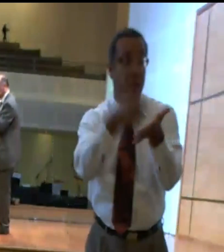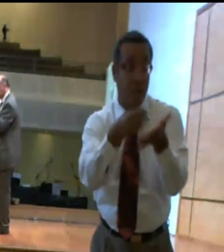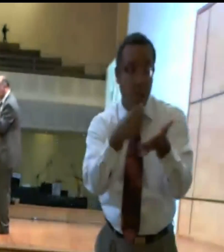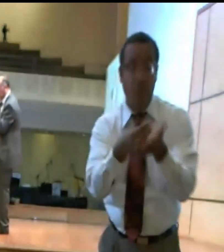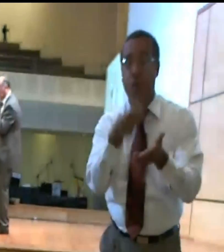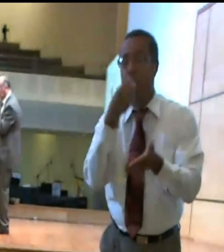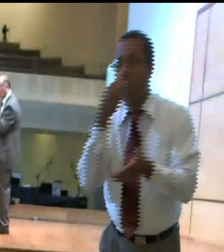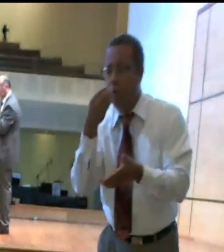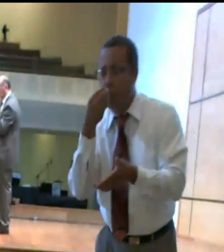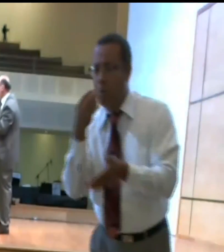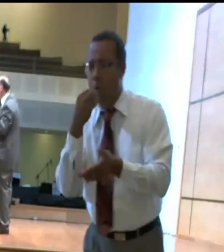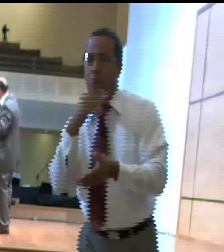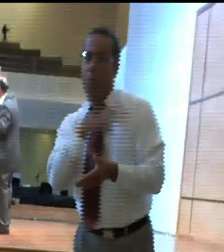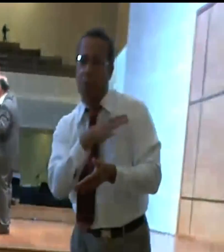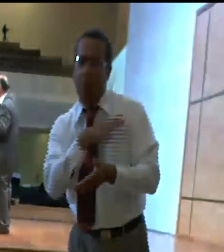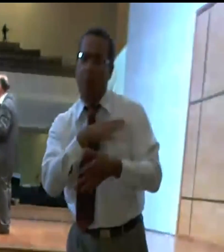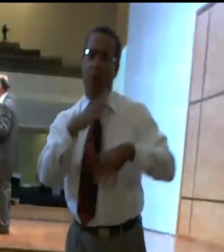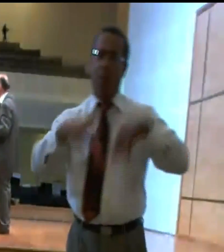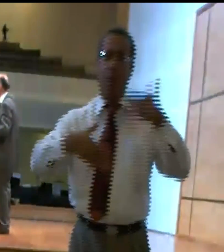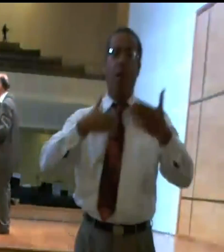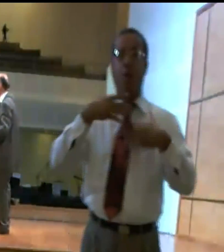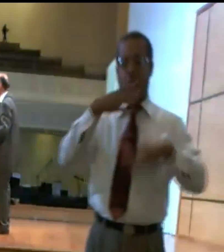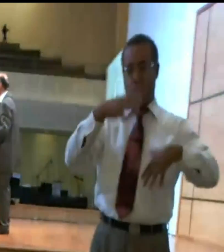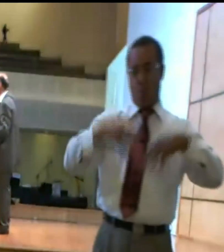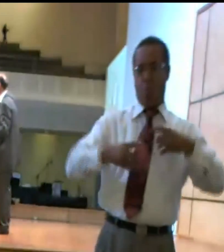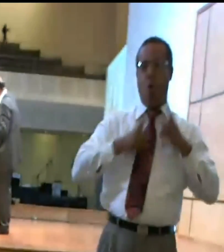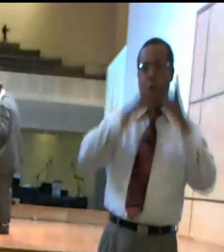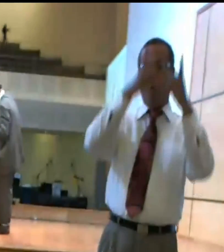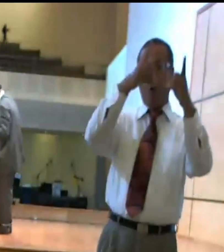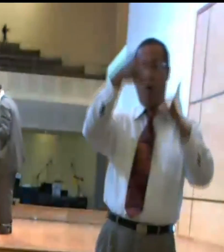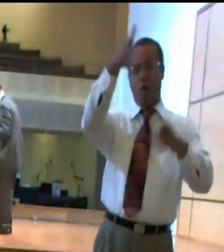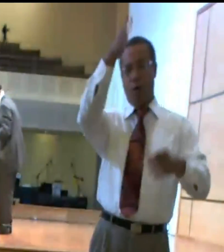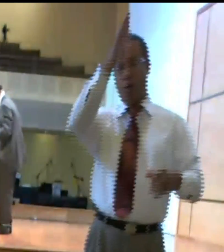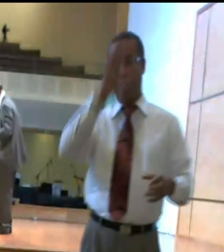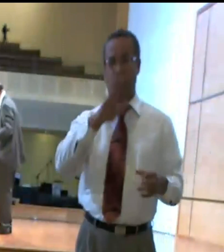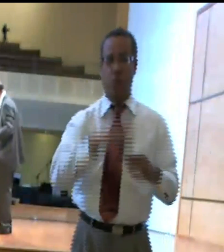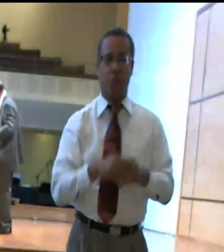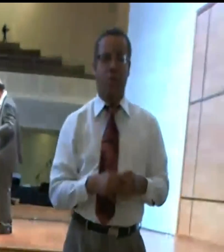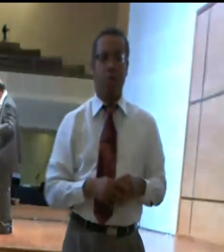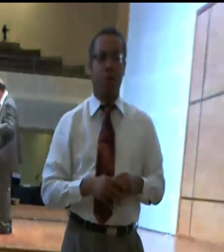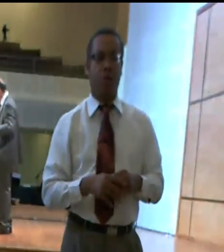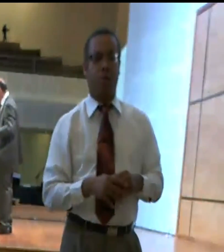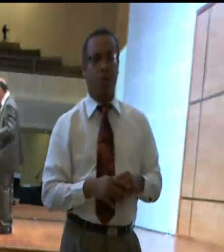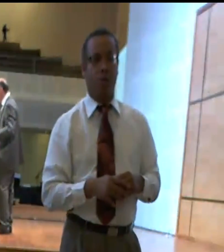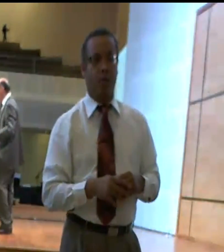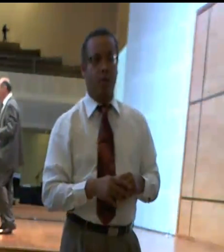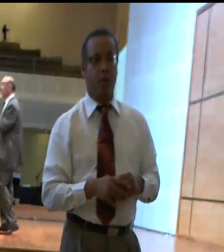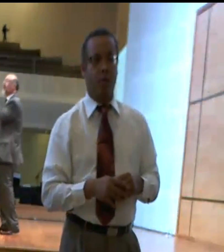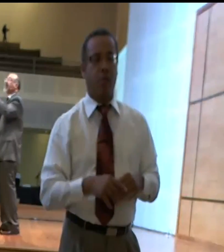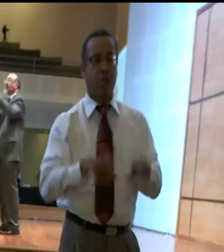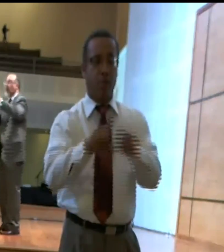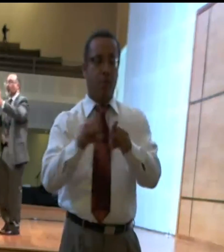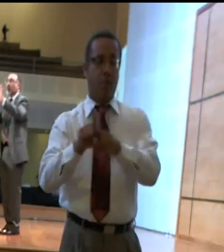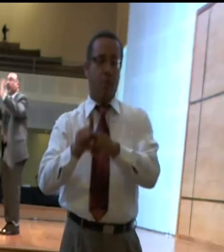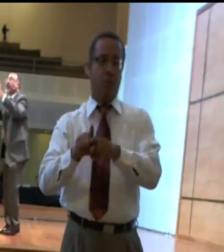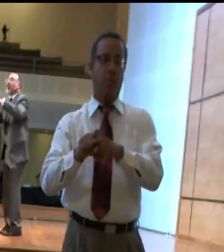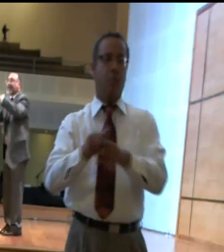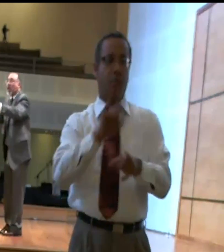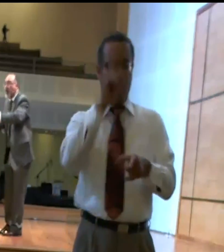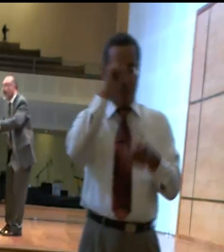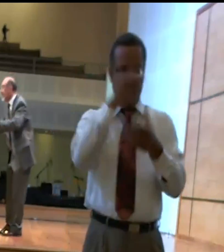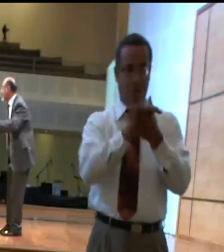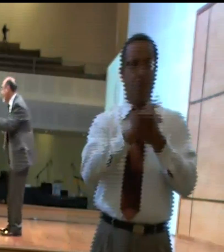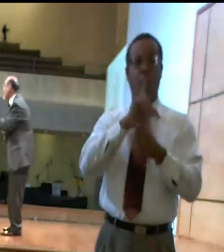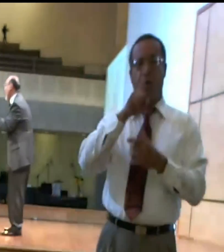su parte y goce de su trabajo. Esto es un don de Dios. Esto es un don de Dios. Así que, mis hermanos, yo creo